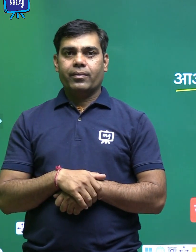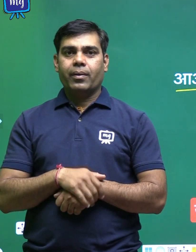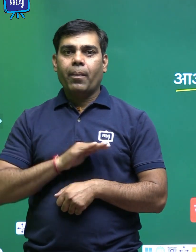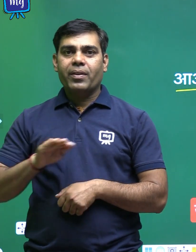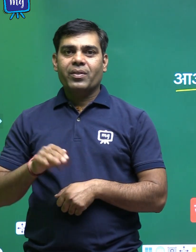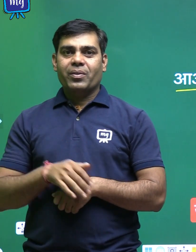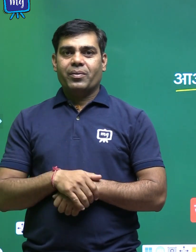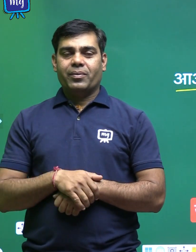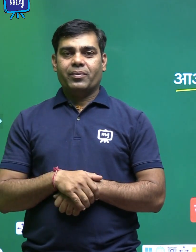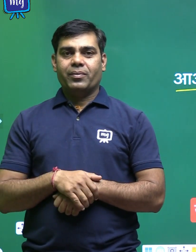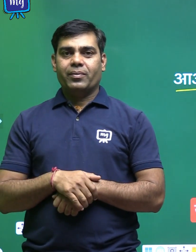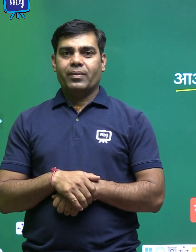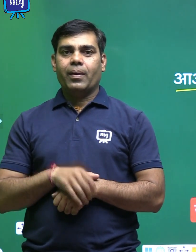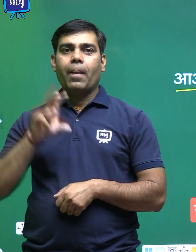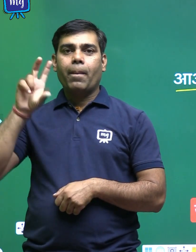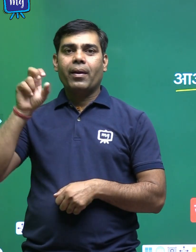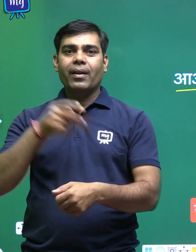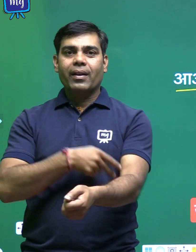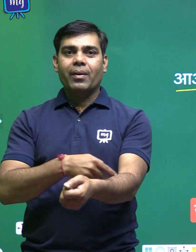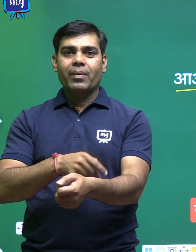बच्चों, पाठ का नाम है